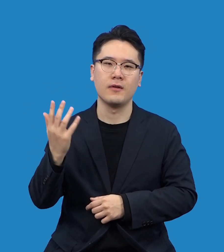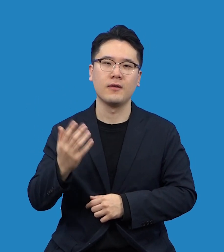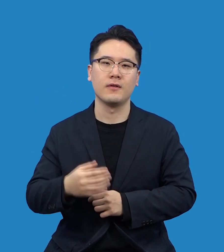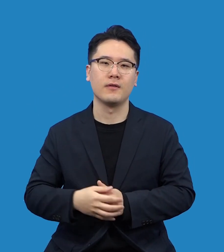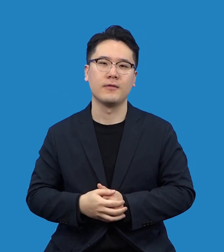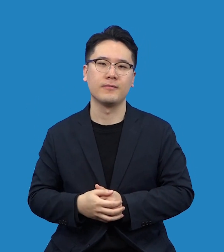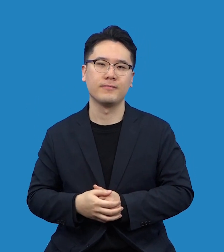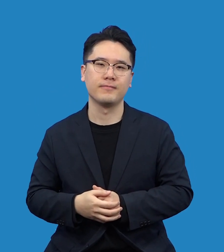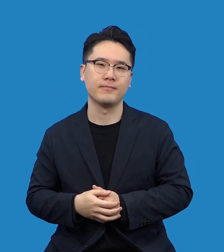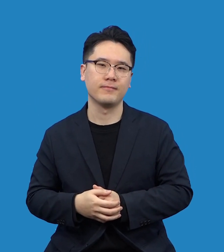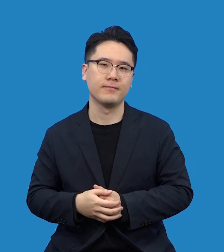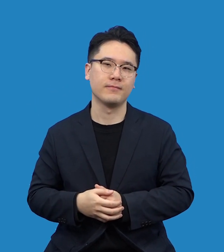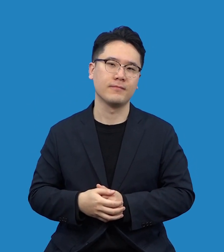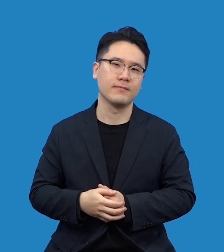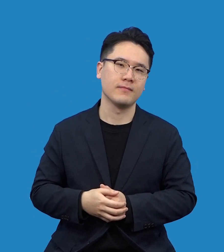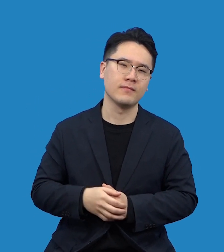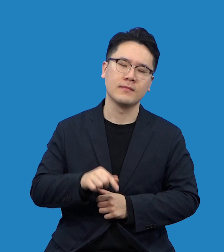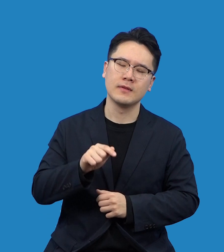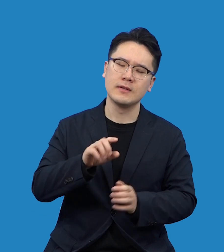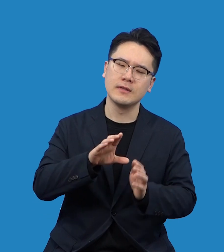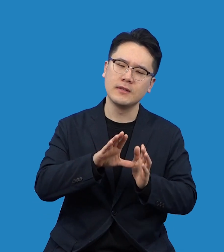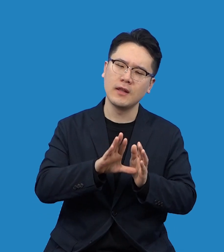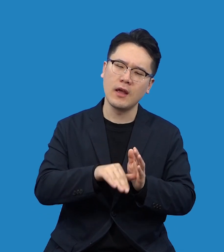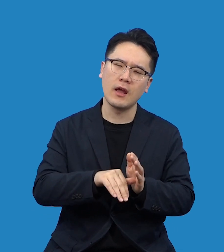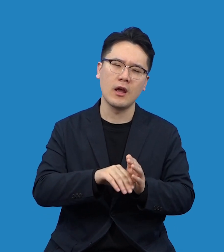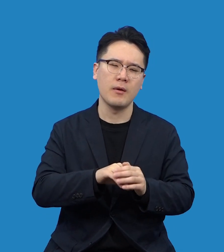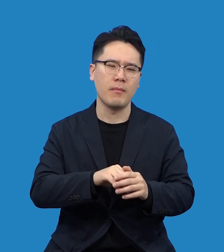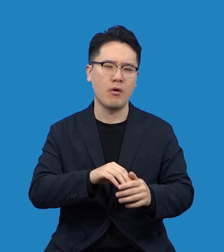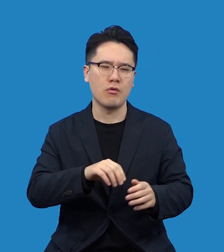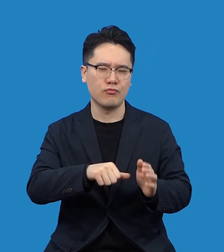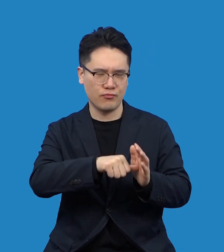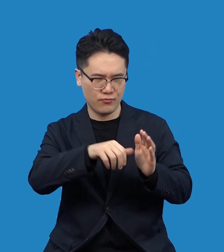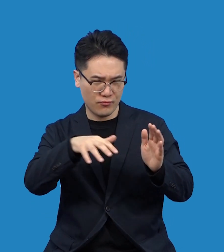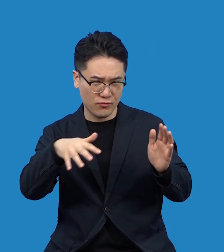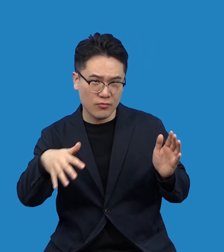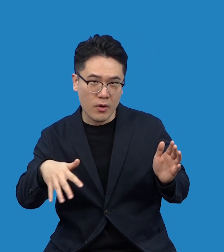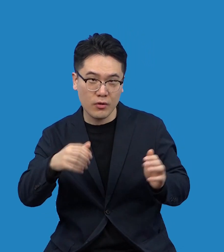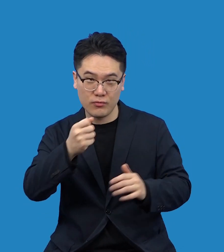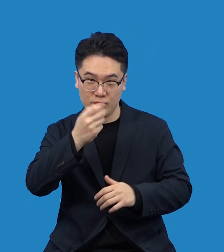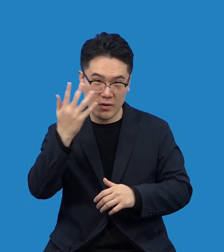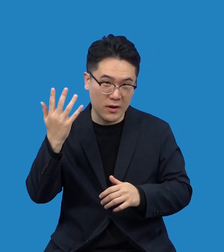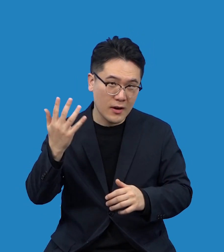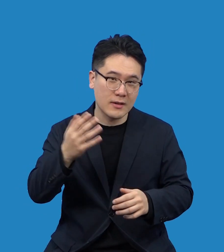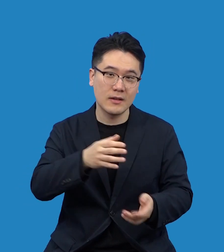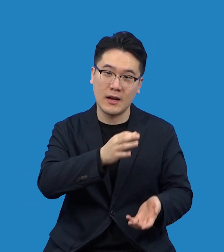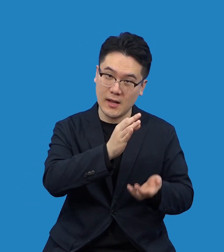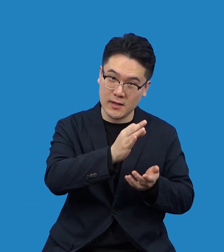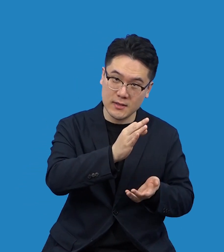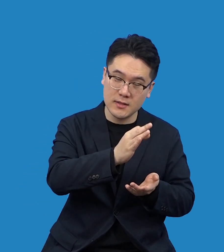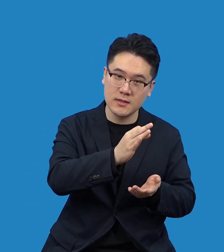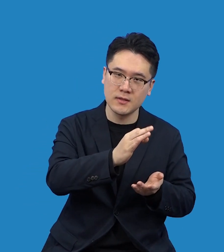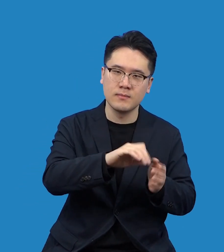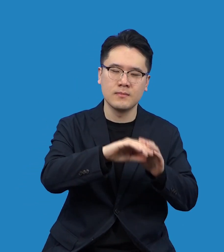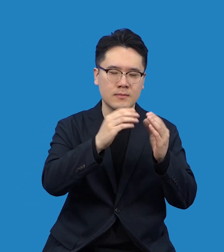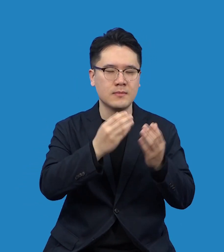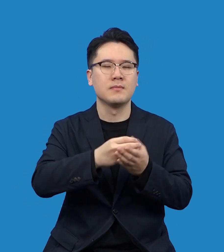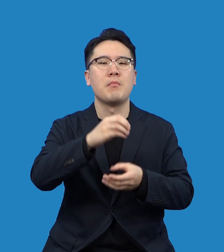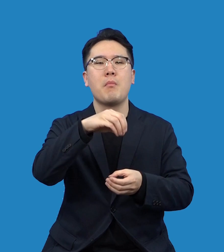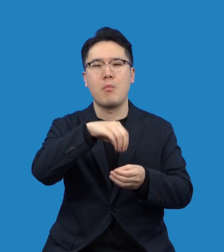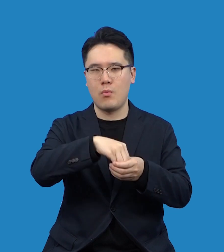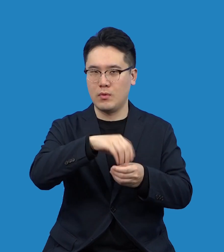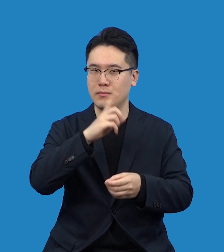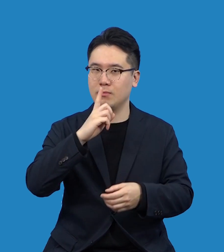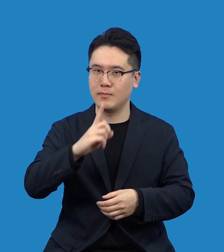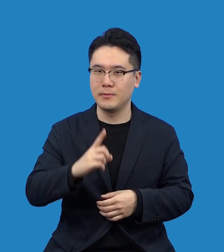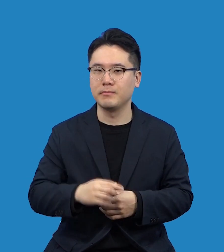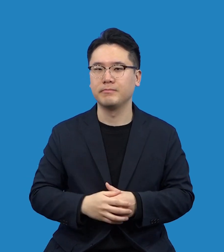시대에 이렇게 통용되는 가치, 이런 것들을 다 포괄하는 그런 의미예요.